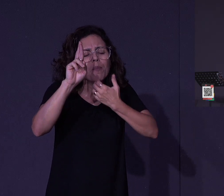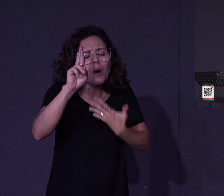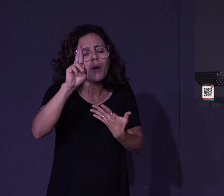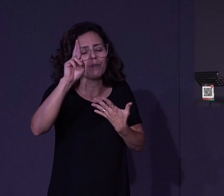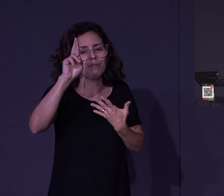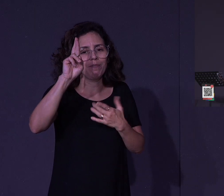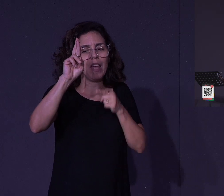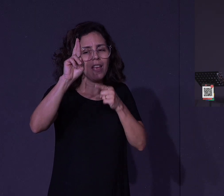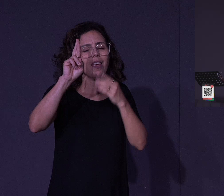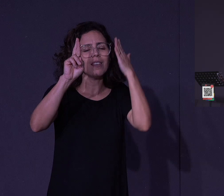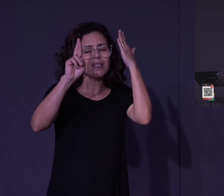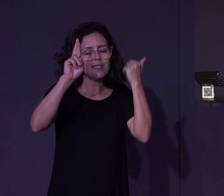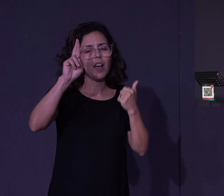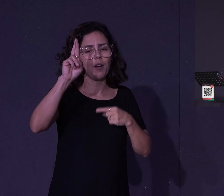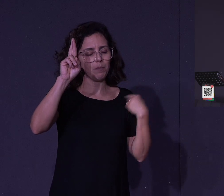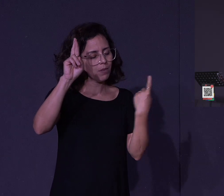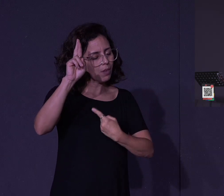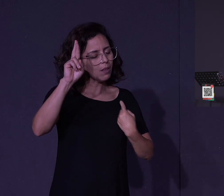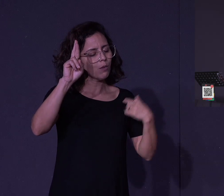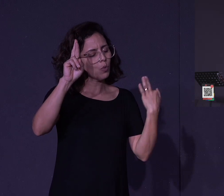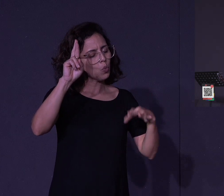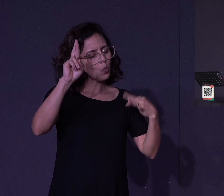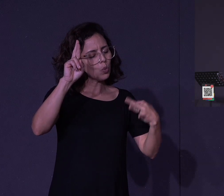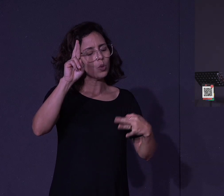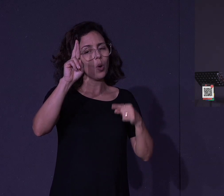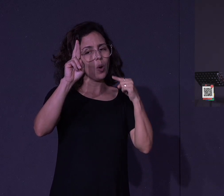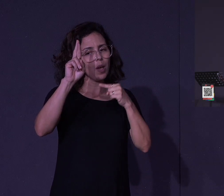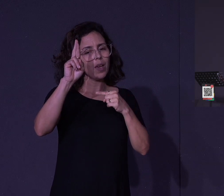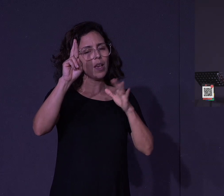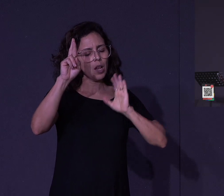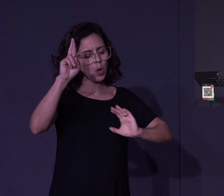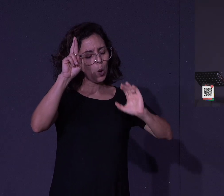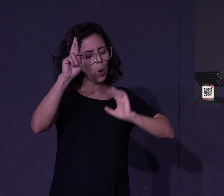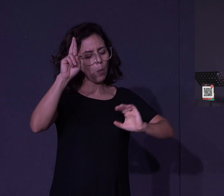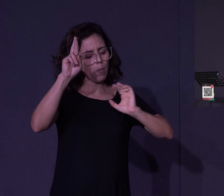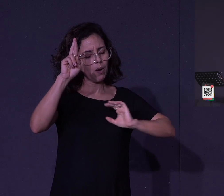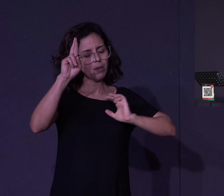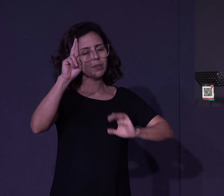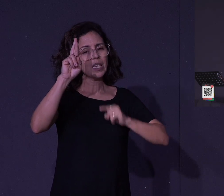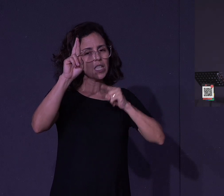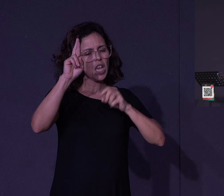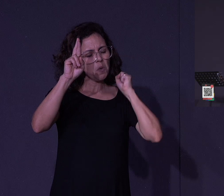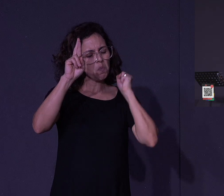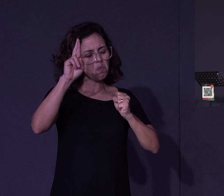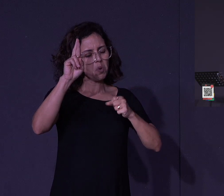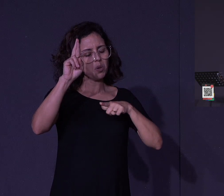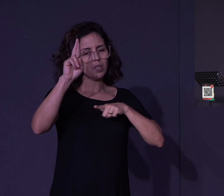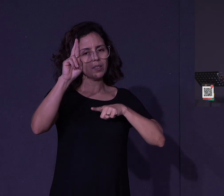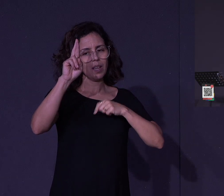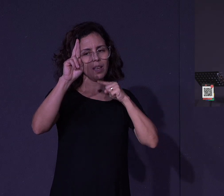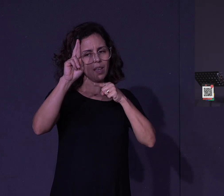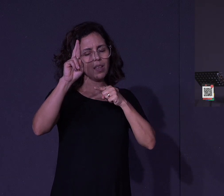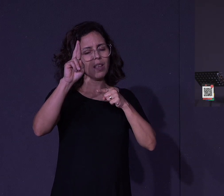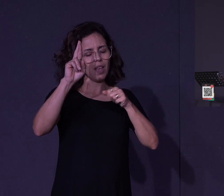Porque Ele se compadece de nós. Porque Ele tem poder e Ele faz cessar toda lágrima.